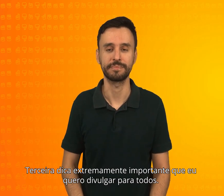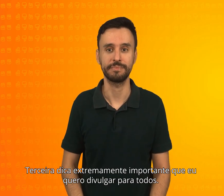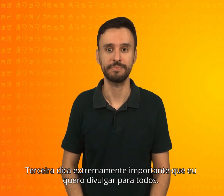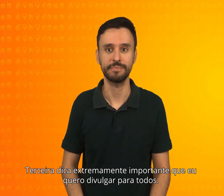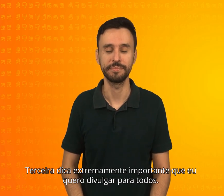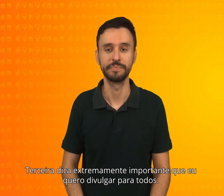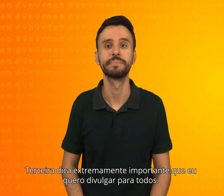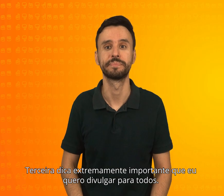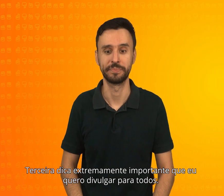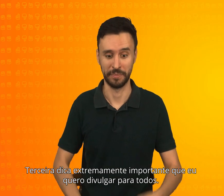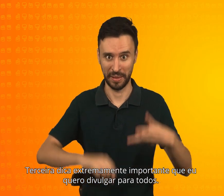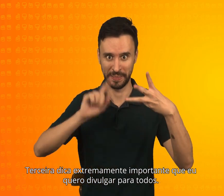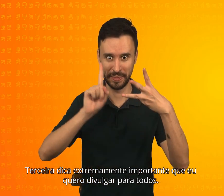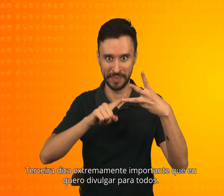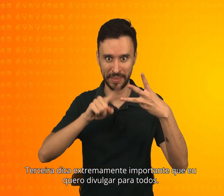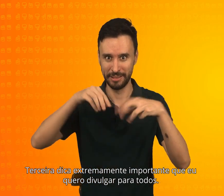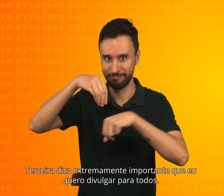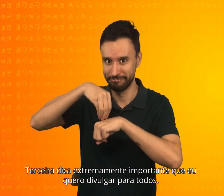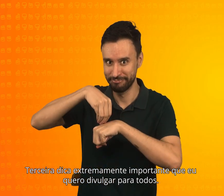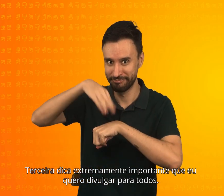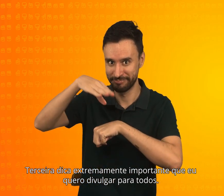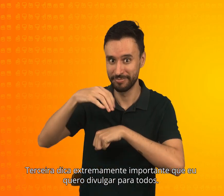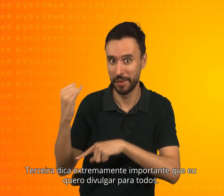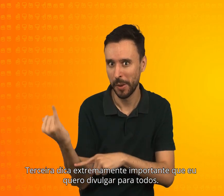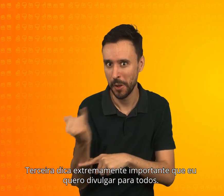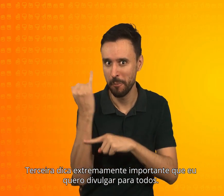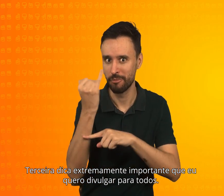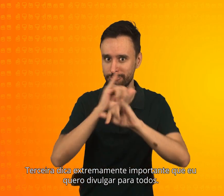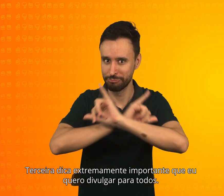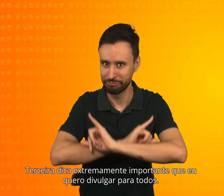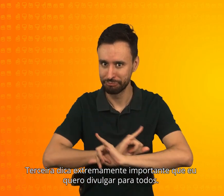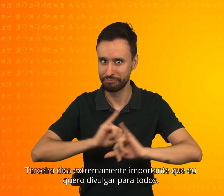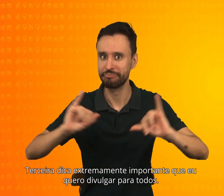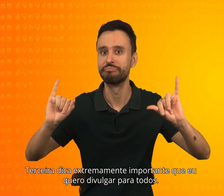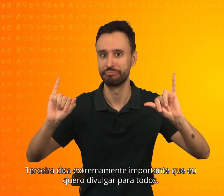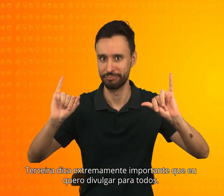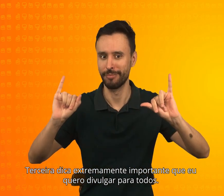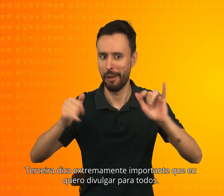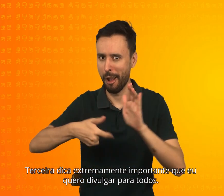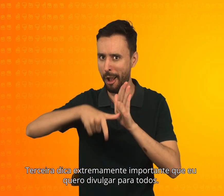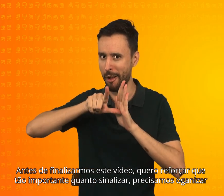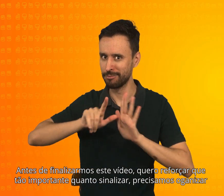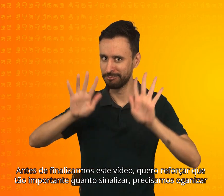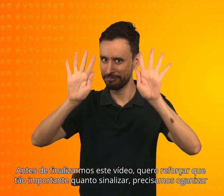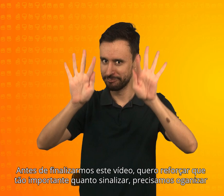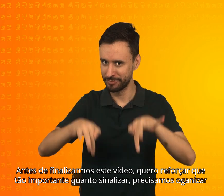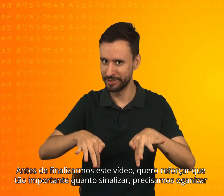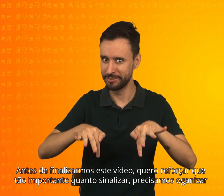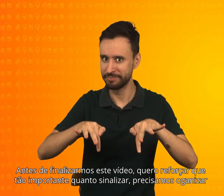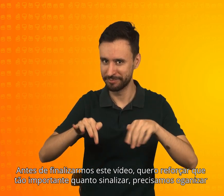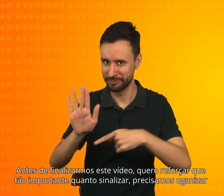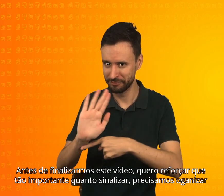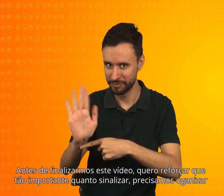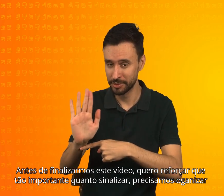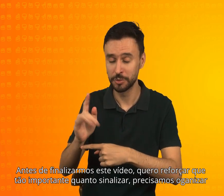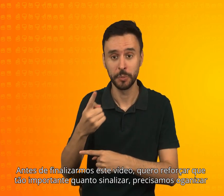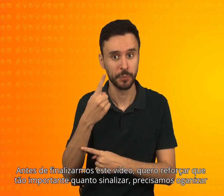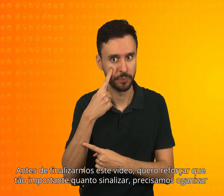Terceira dica, extremamente importante, que eu quero divulgar para todos. Antes de finalizarmos este vídeo, quero